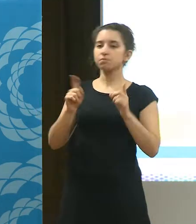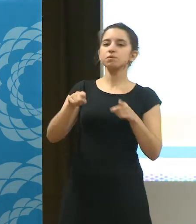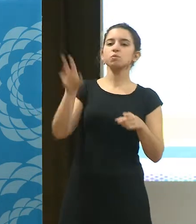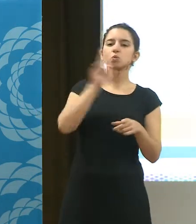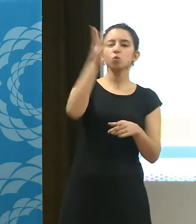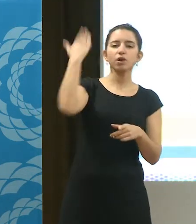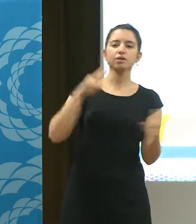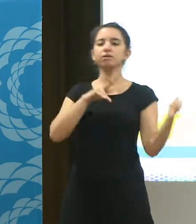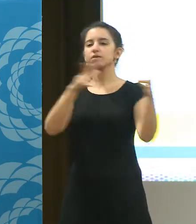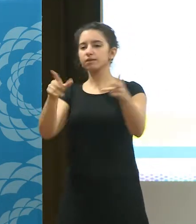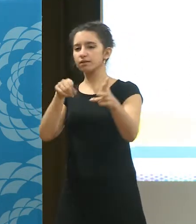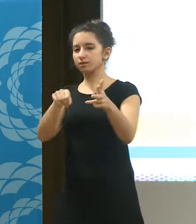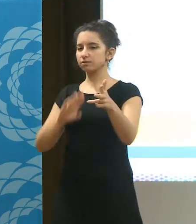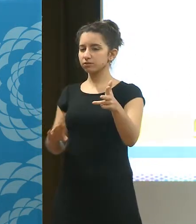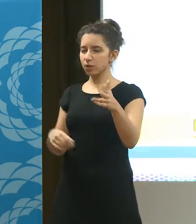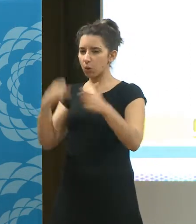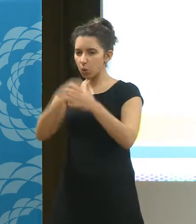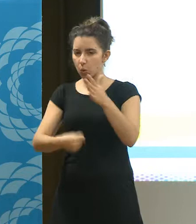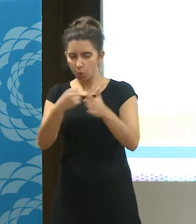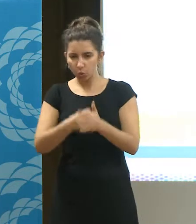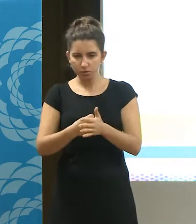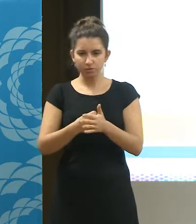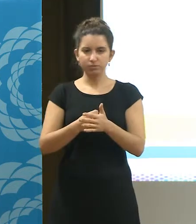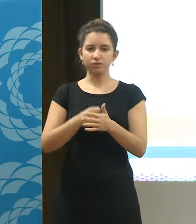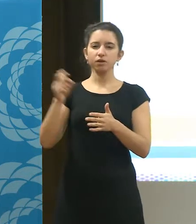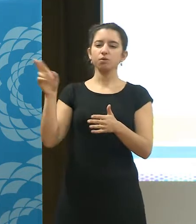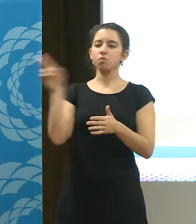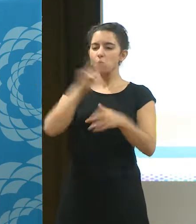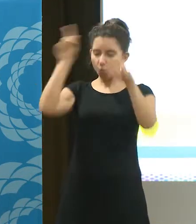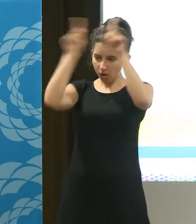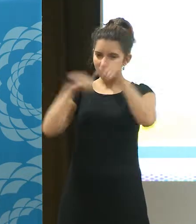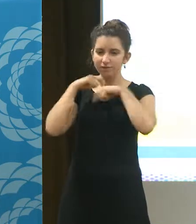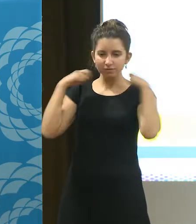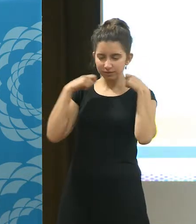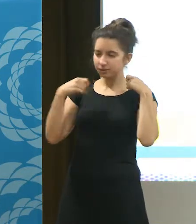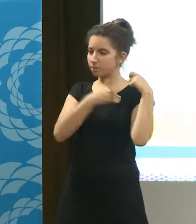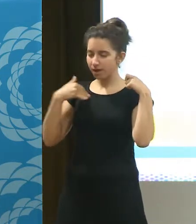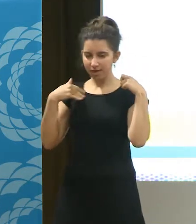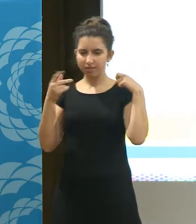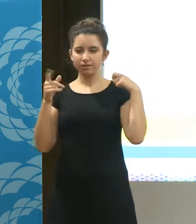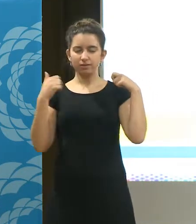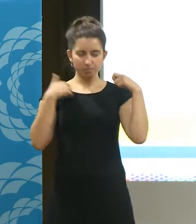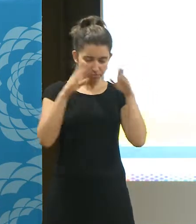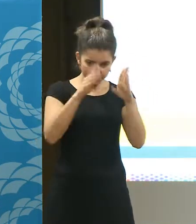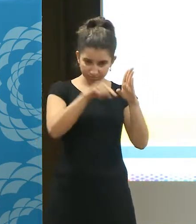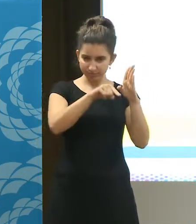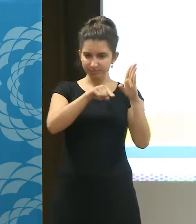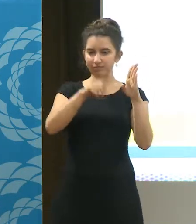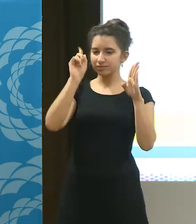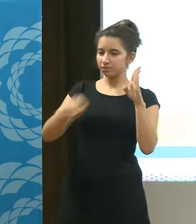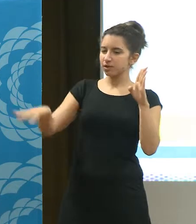compañera, nosotros también le dedicamos toda esta lucha a las madres, a esas madres que estuvieron ahí en la plaza, pero también hoy se la dedicamos a las madres